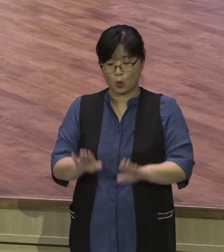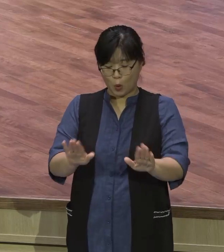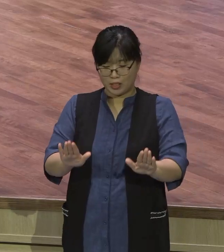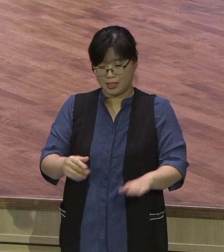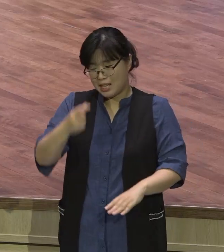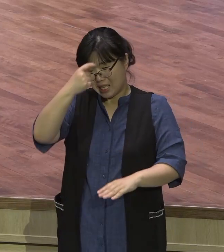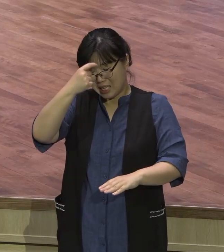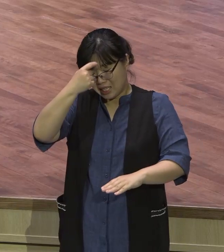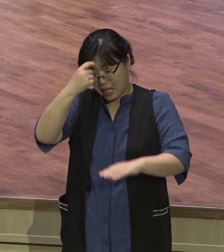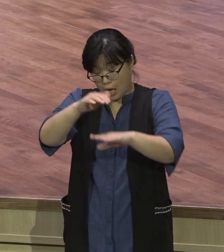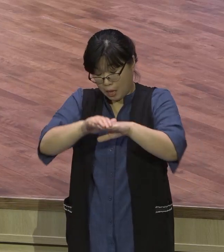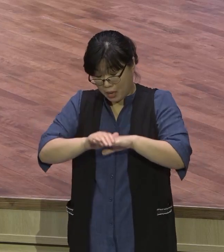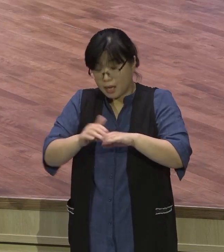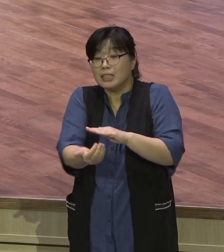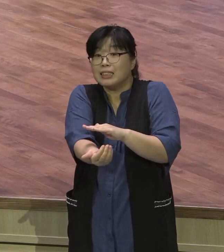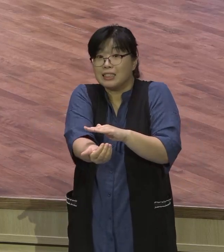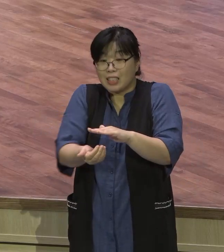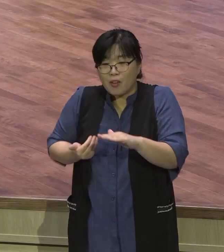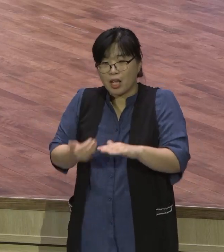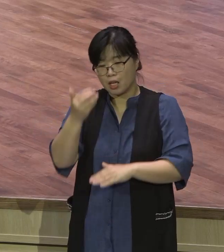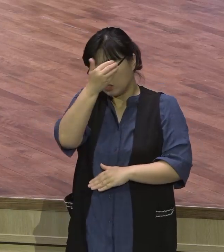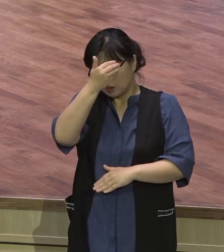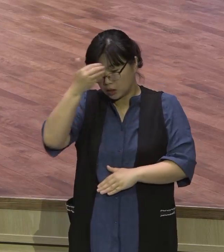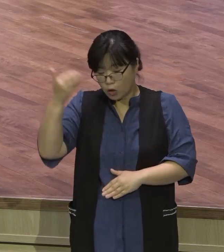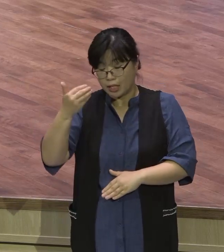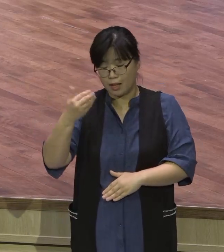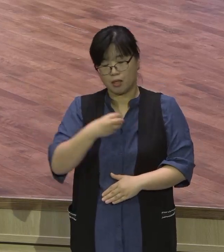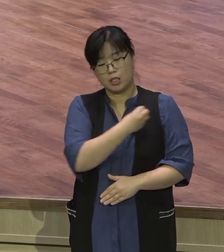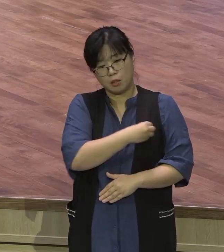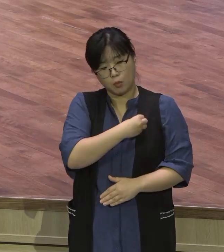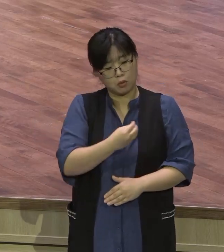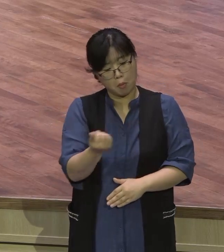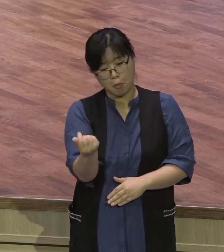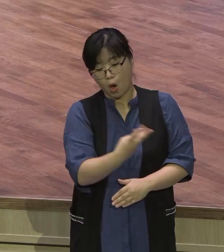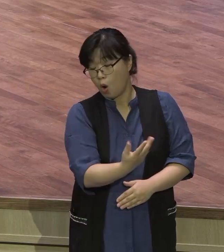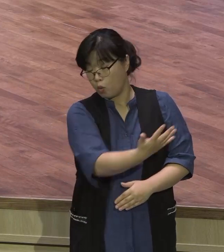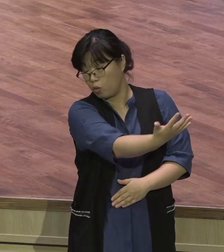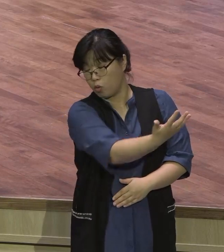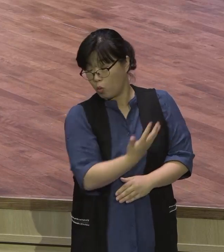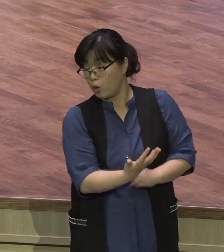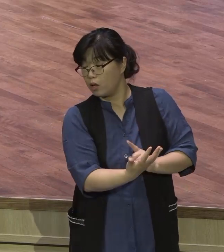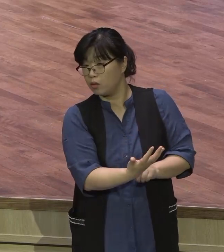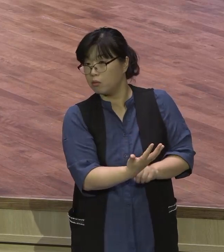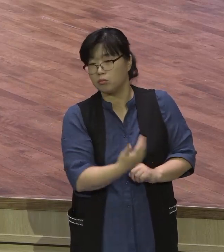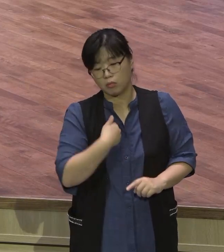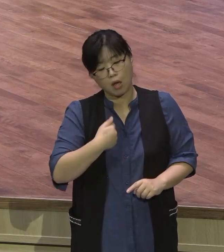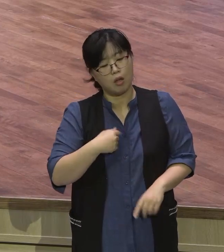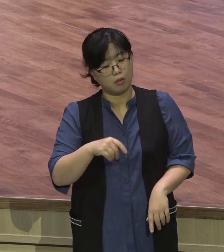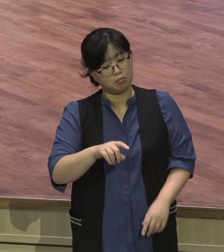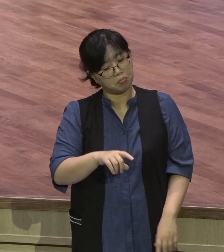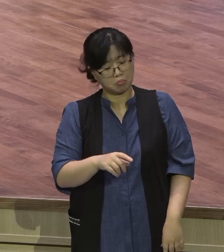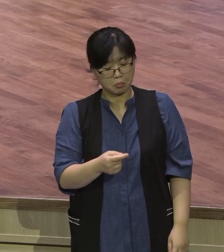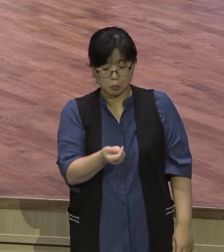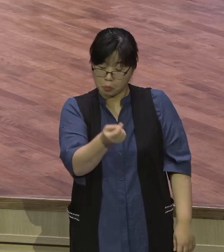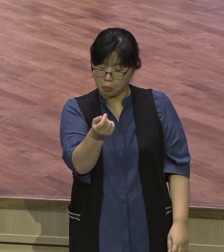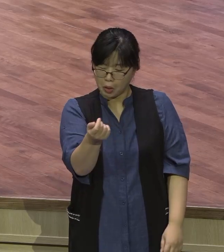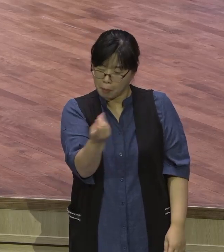장로의 특강을 말씀 그러신도 예수를 제대로 성경들 믿으면 축복